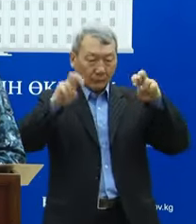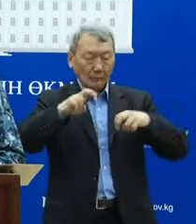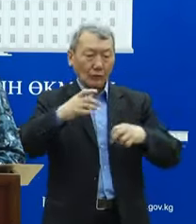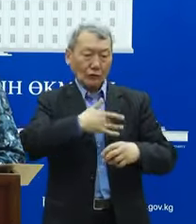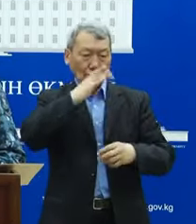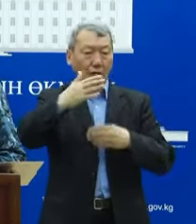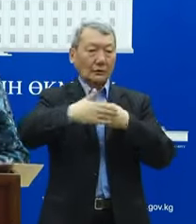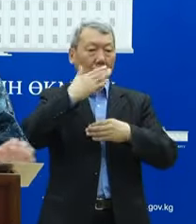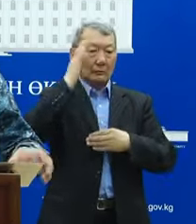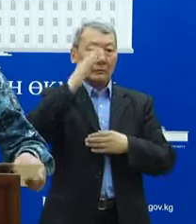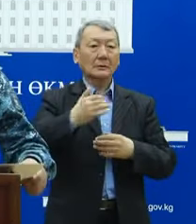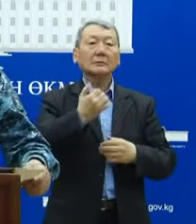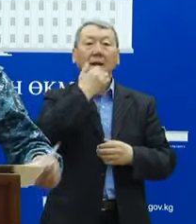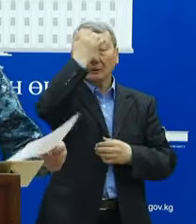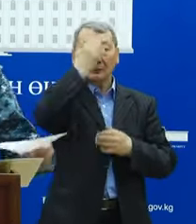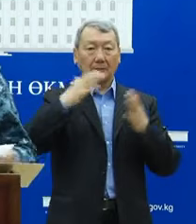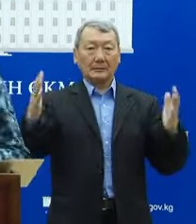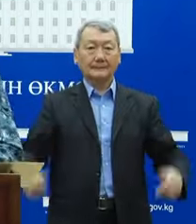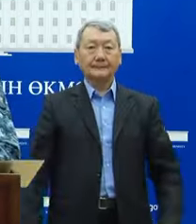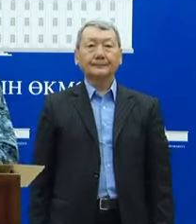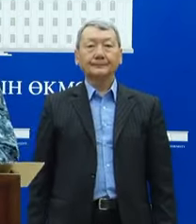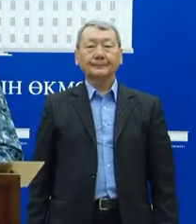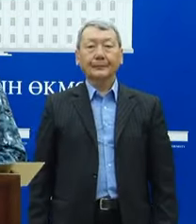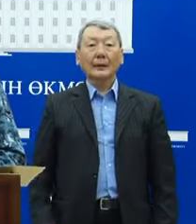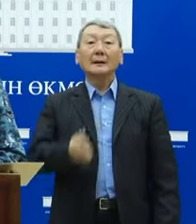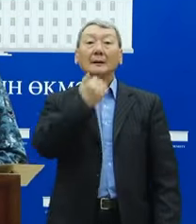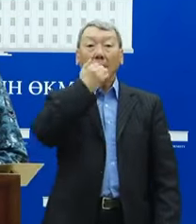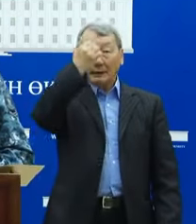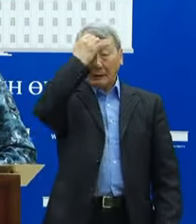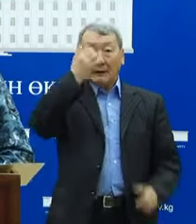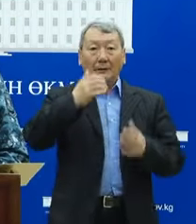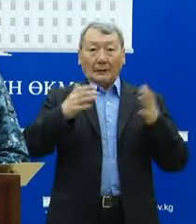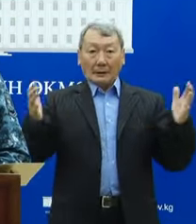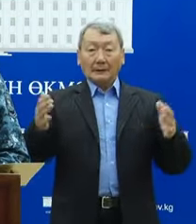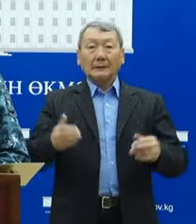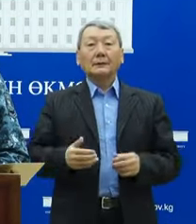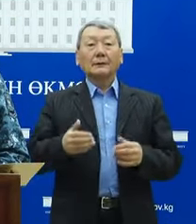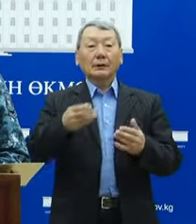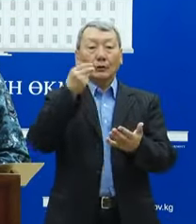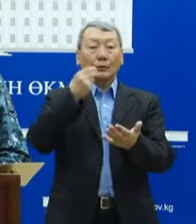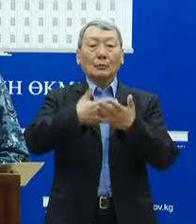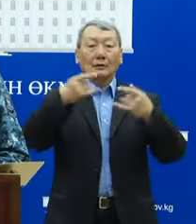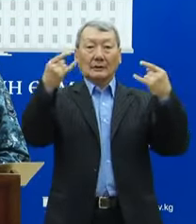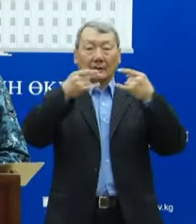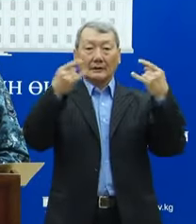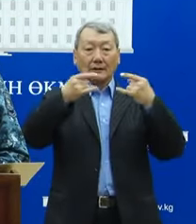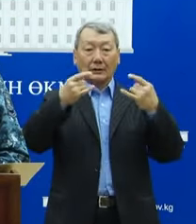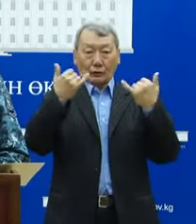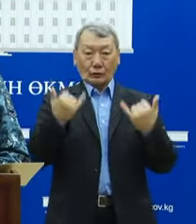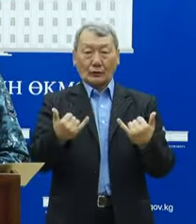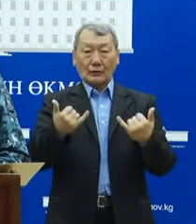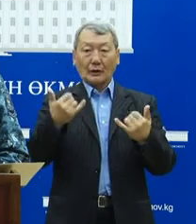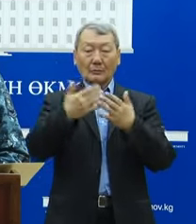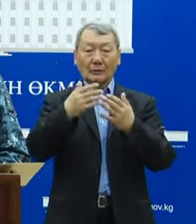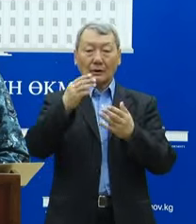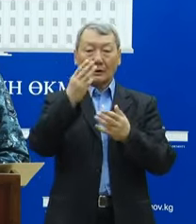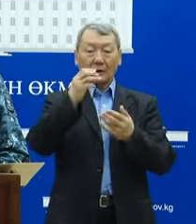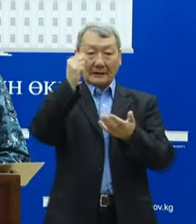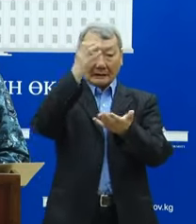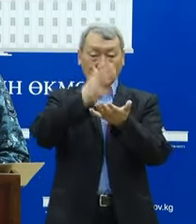принимать самые строгие меры. Спасибо. Чоң рахмат, Алмаз Кыдырмаевич. Урматтуу телекөрүүчүлөр, радио угармандар, Республикалык